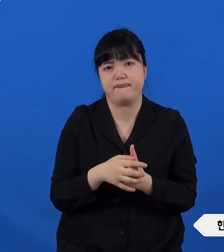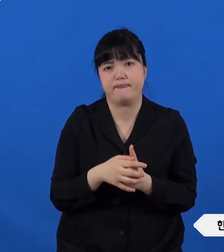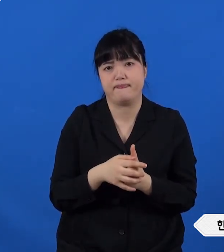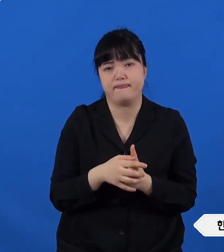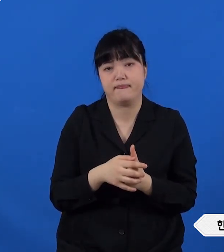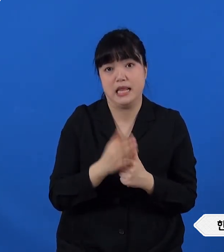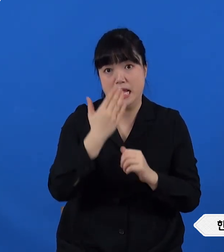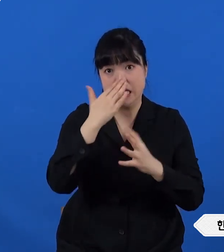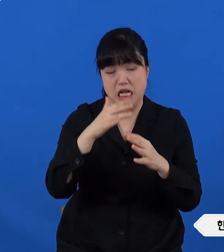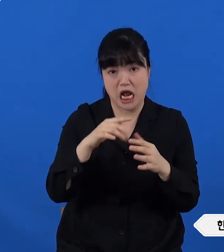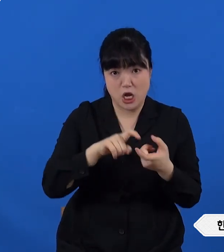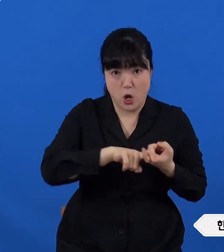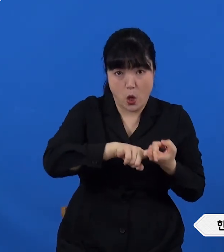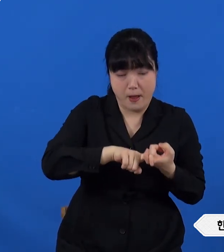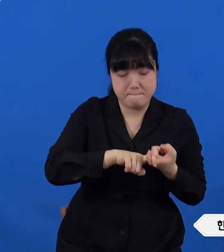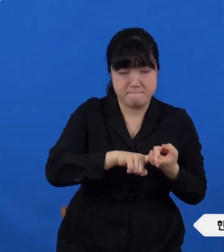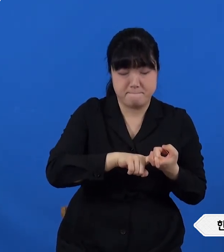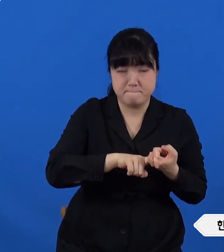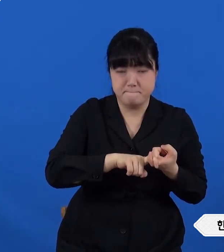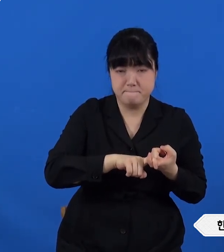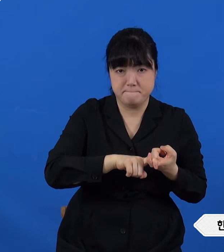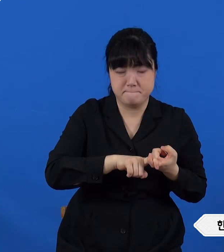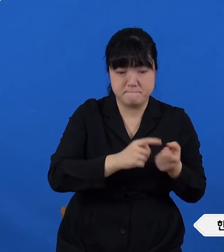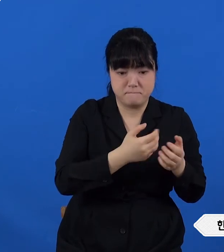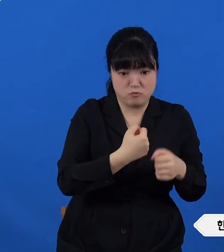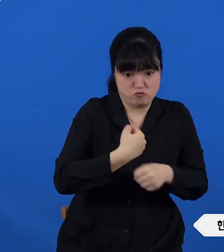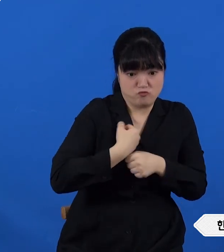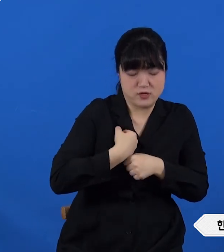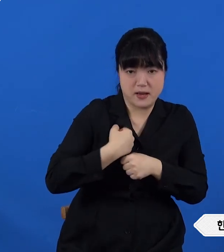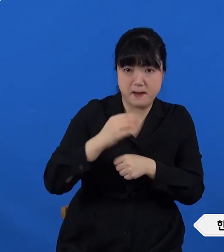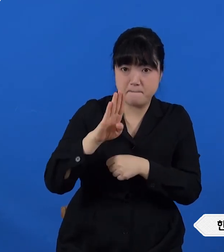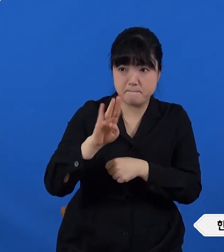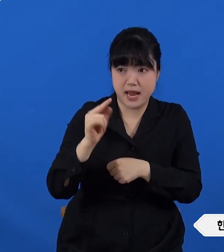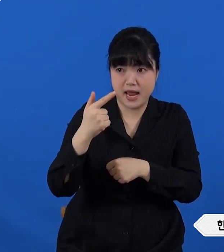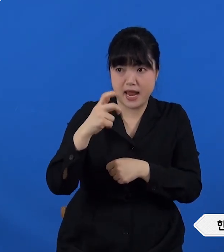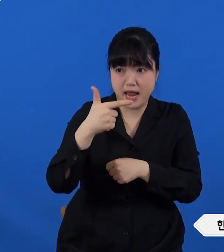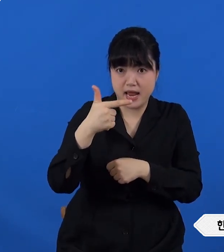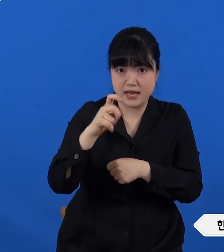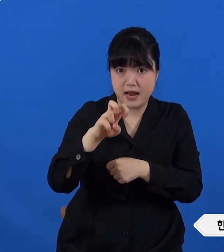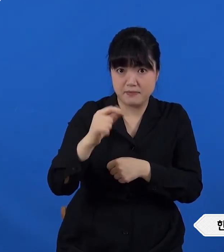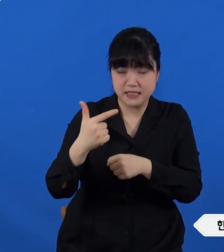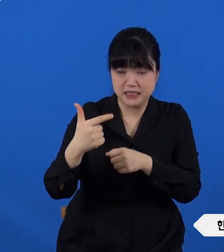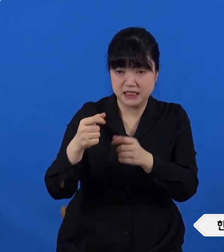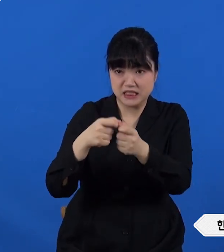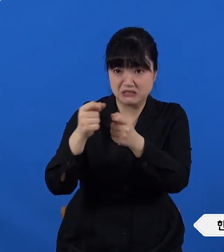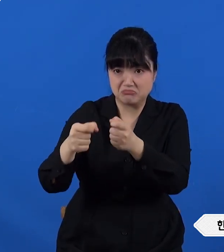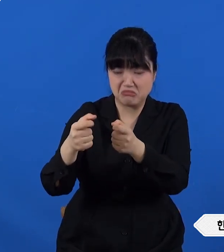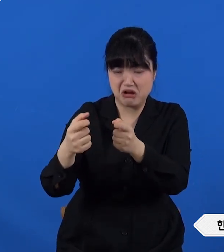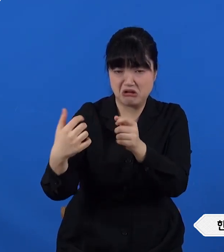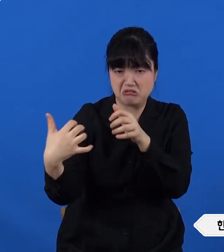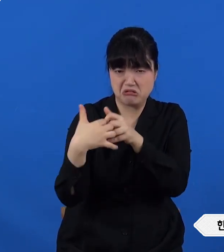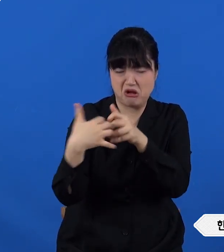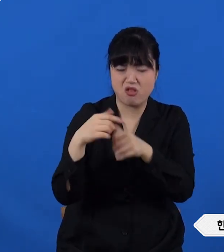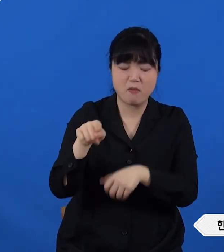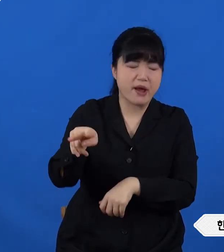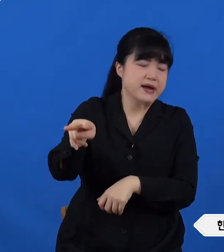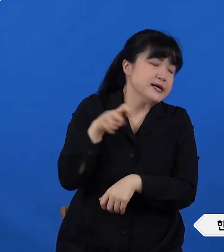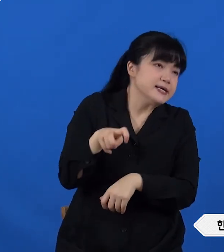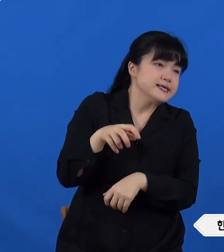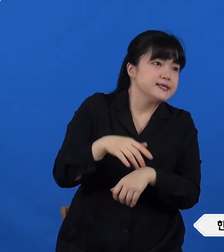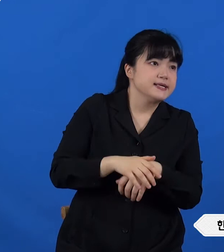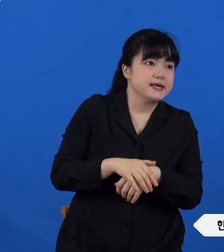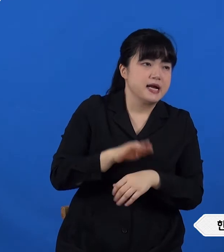이스라엘 연합군이 베냐민 지파와 싸울 때 그들은 너무 베냐민 사람들이 미워가지고,